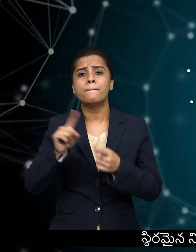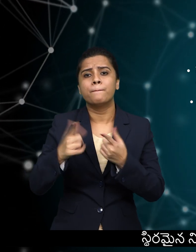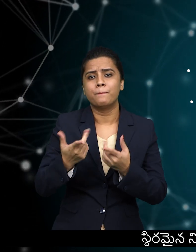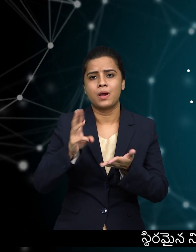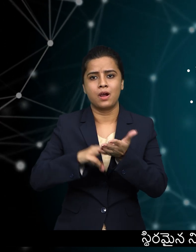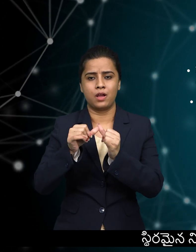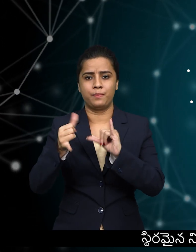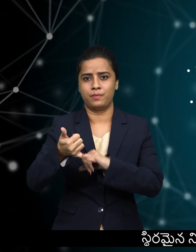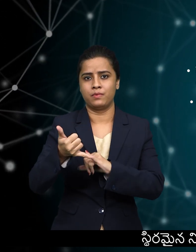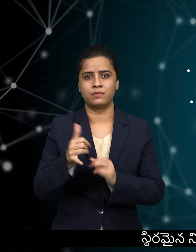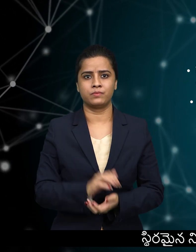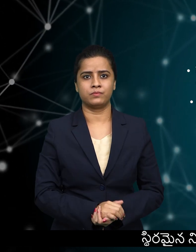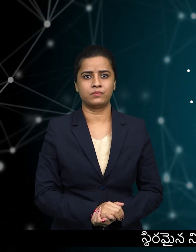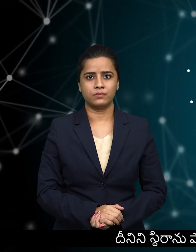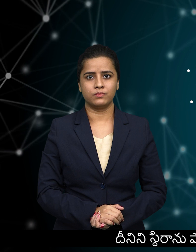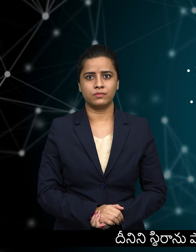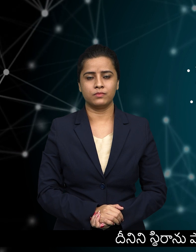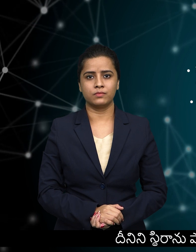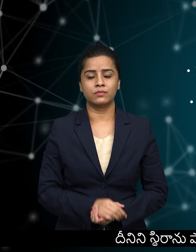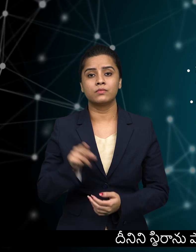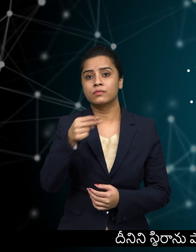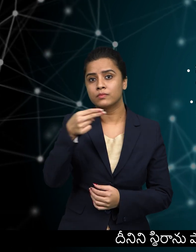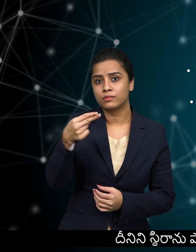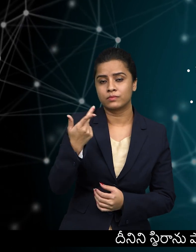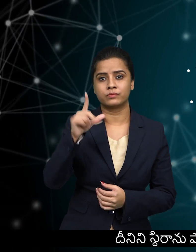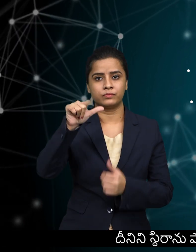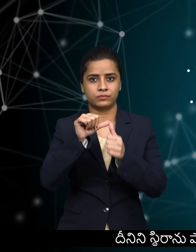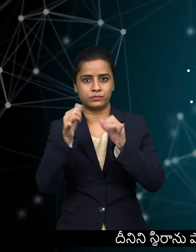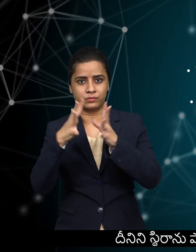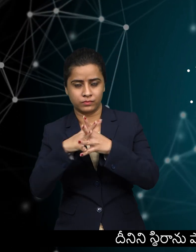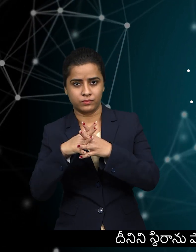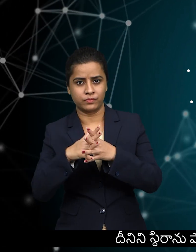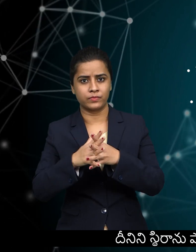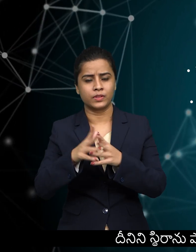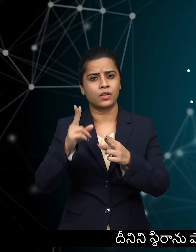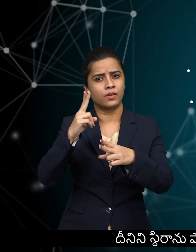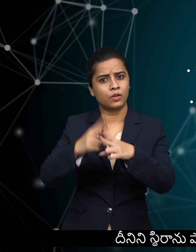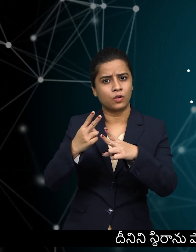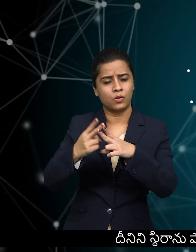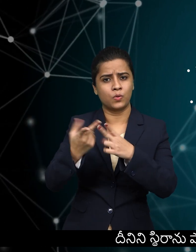దీనిని స్థిరానుపాత నియమం అంటారు.